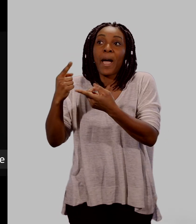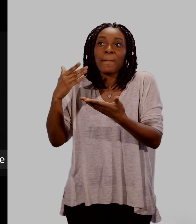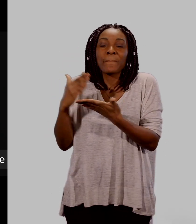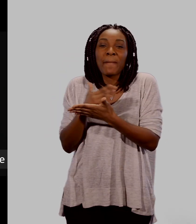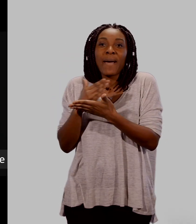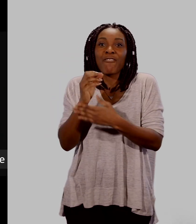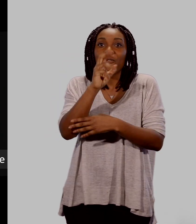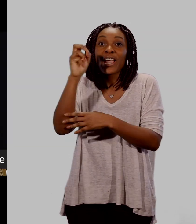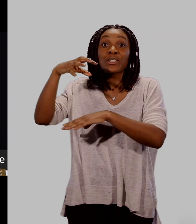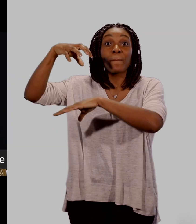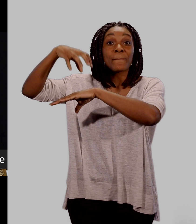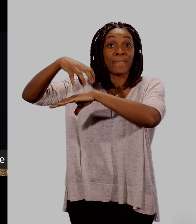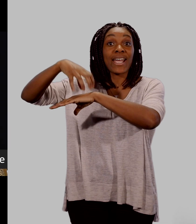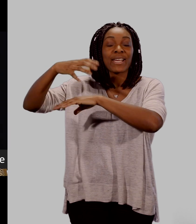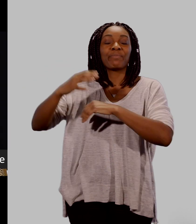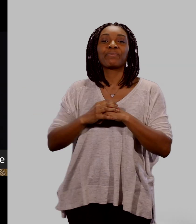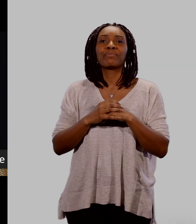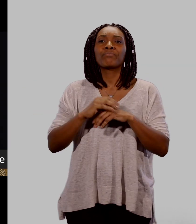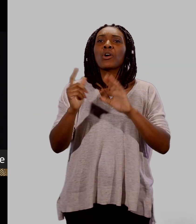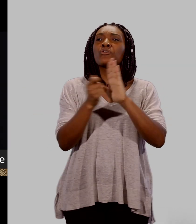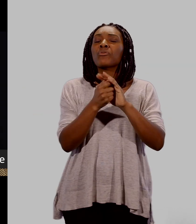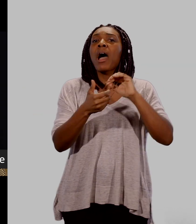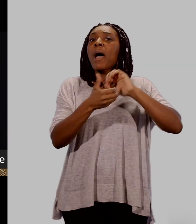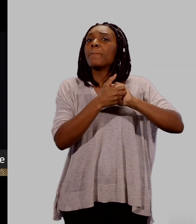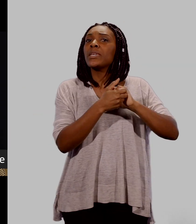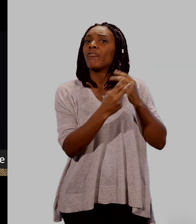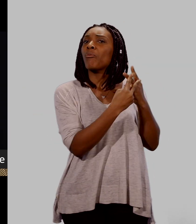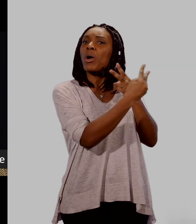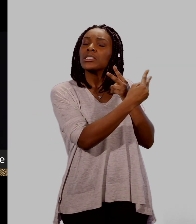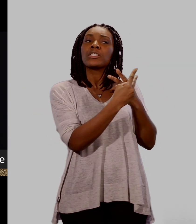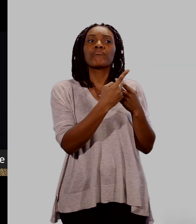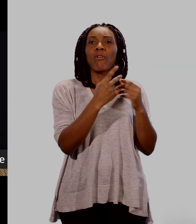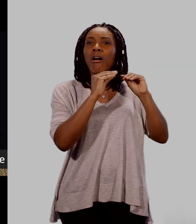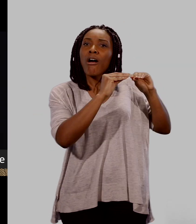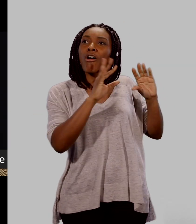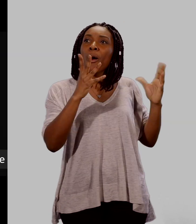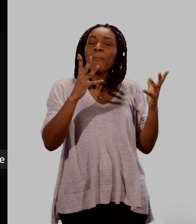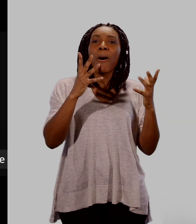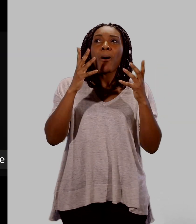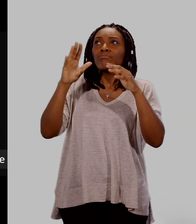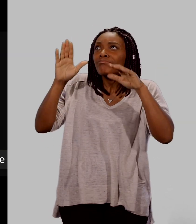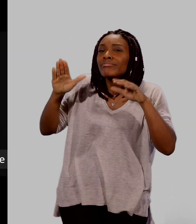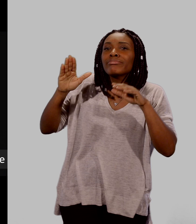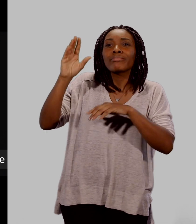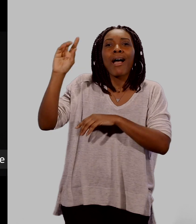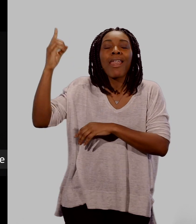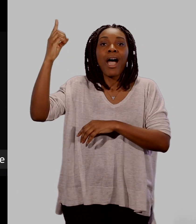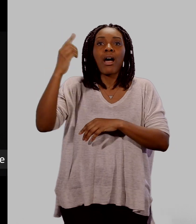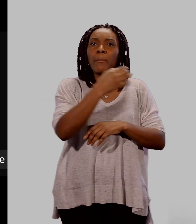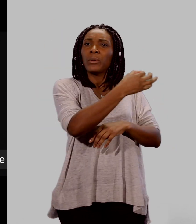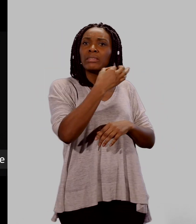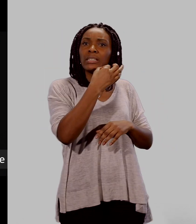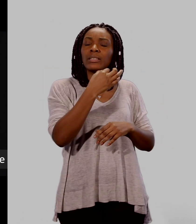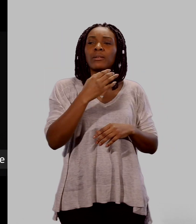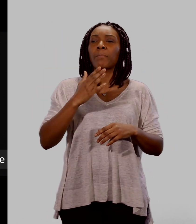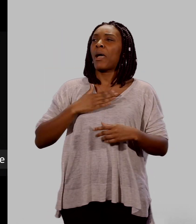accomplir le 5e pilier. Un jour, une amie à qui j'avais appris comment prier Allah et qui était une voisine de palier est venue me confier qu'elle avait